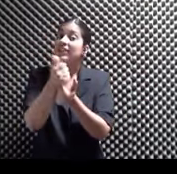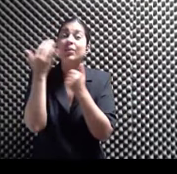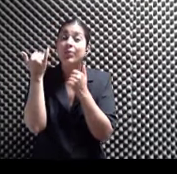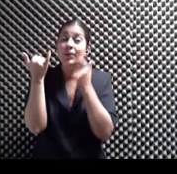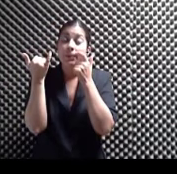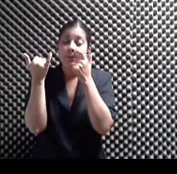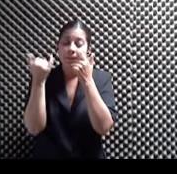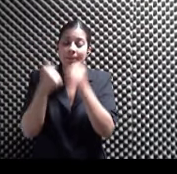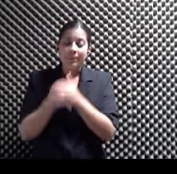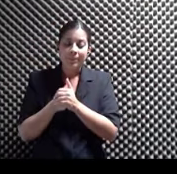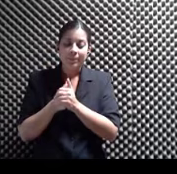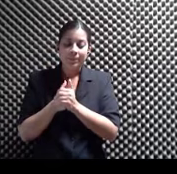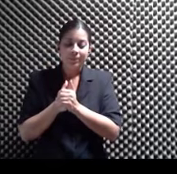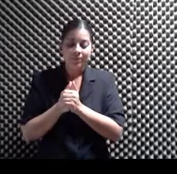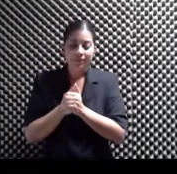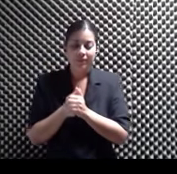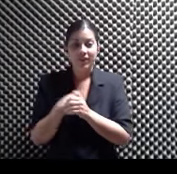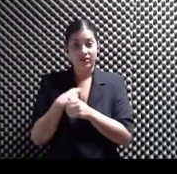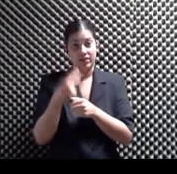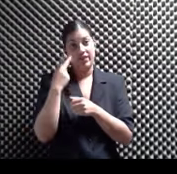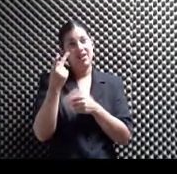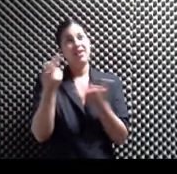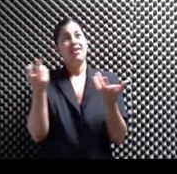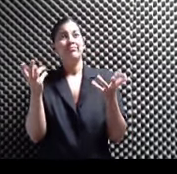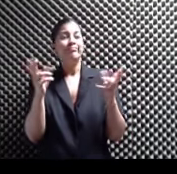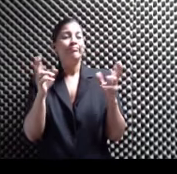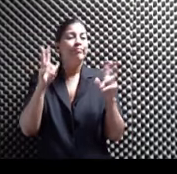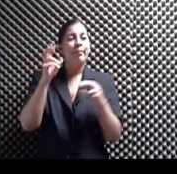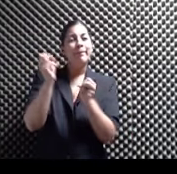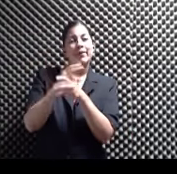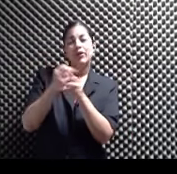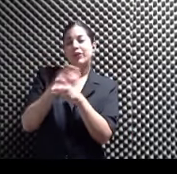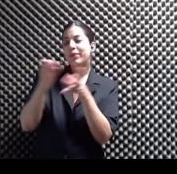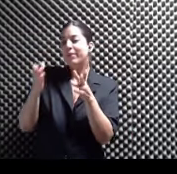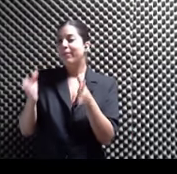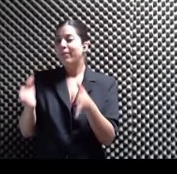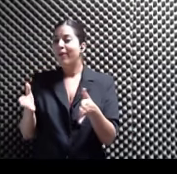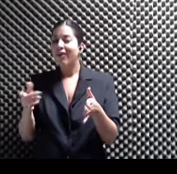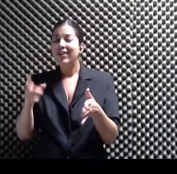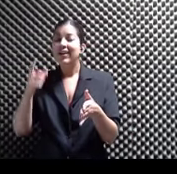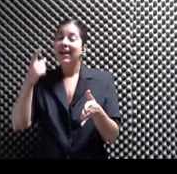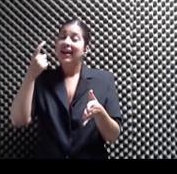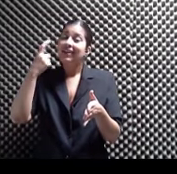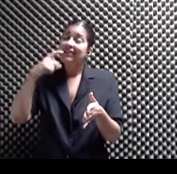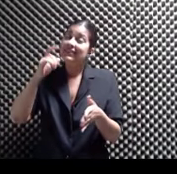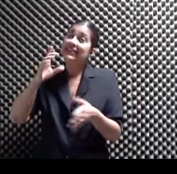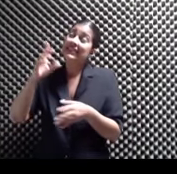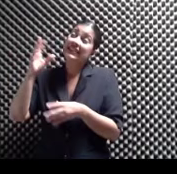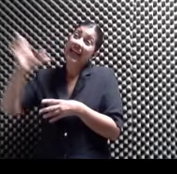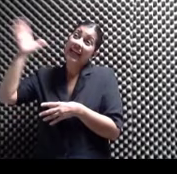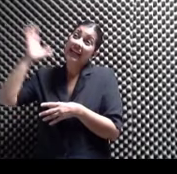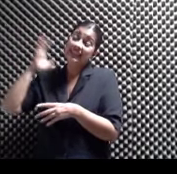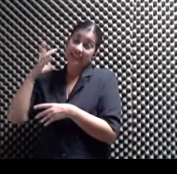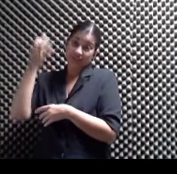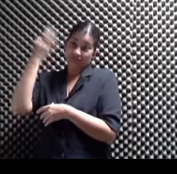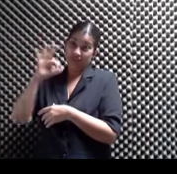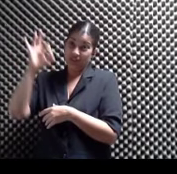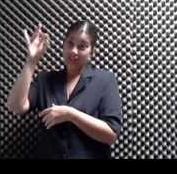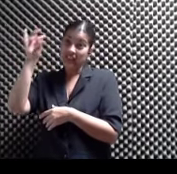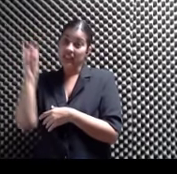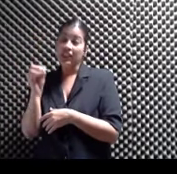nadie para cuando uno ve el periodismo en la década de los 70 hay que ver las cosas que se hicieron y que sirven para poner